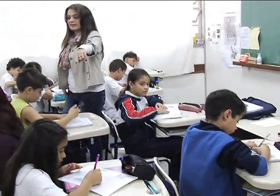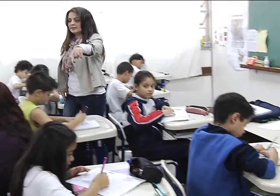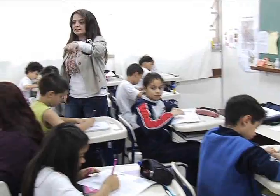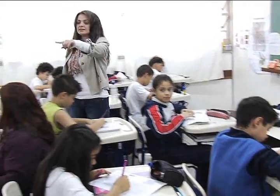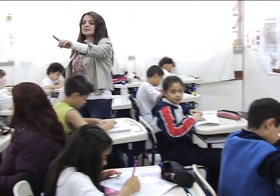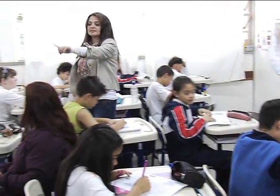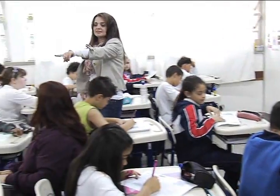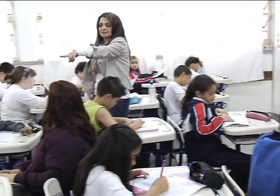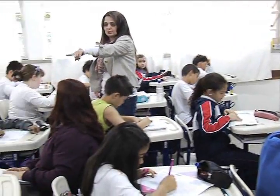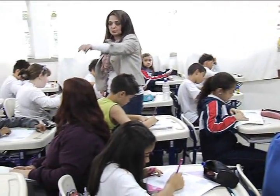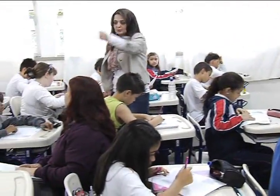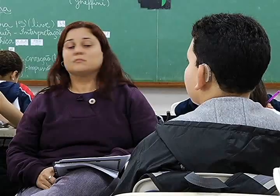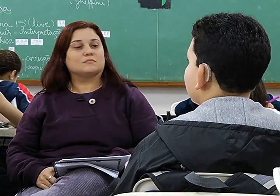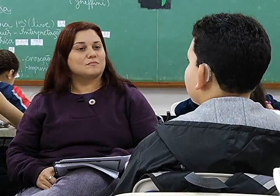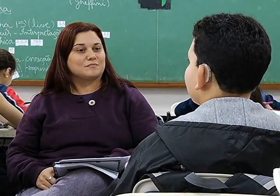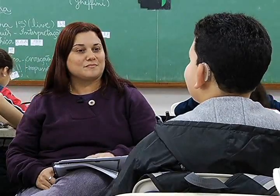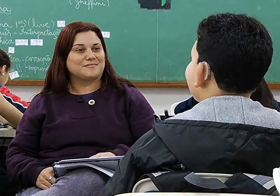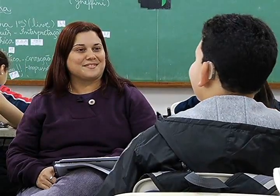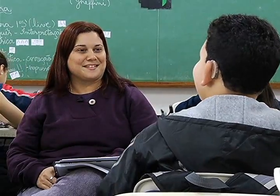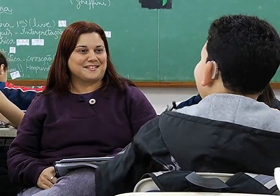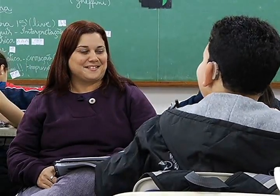Gabriele, Lucas.